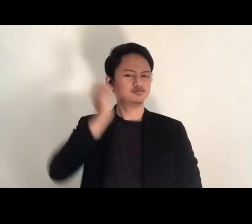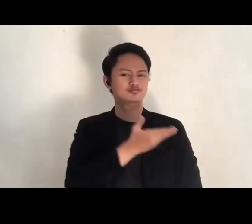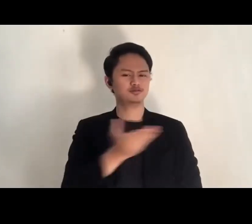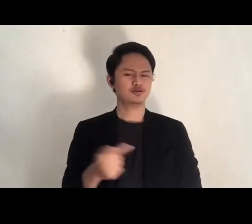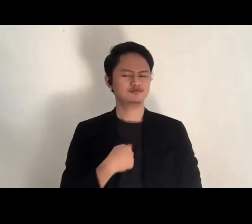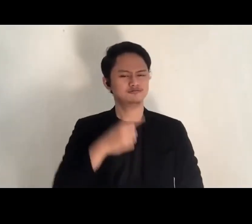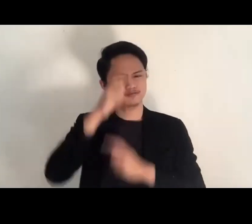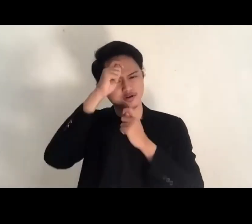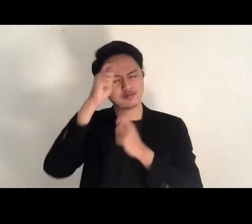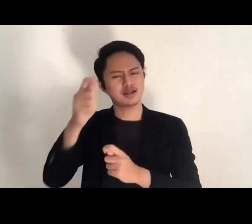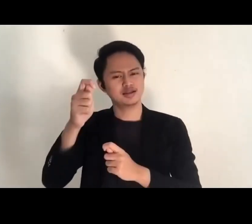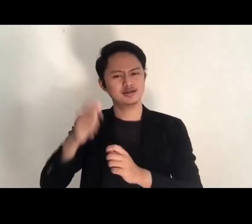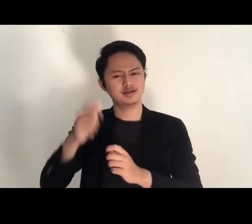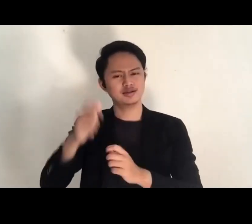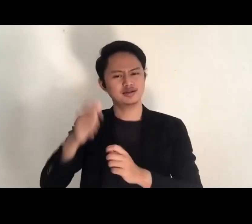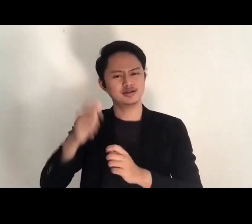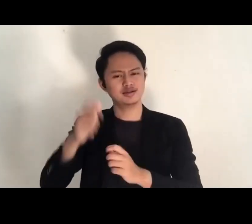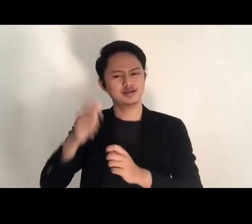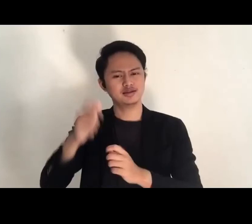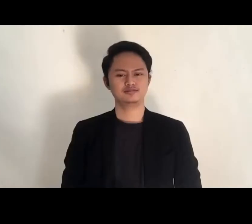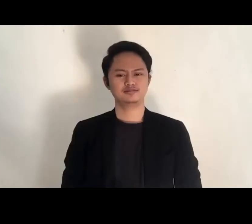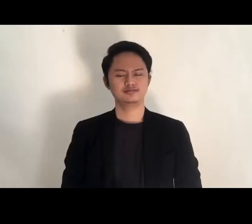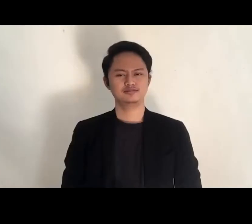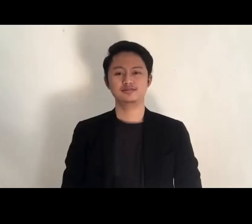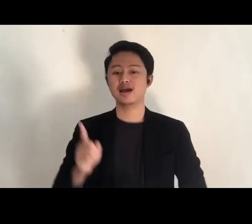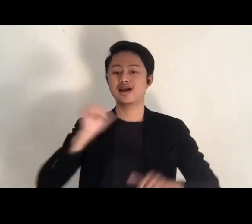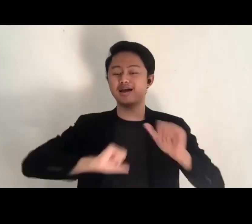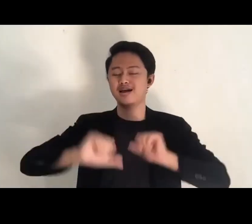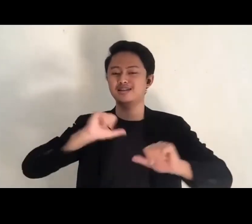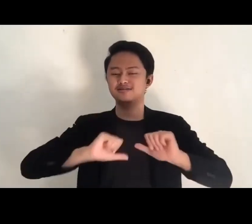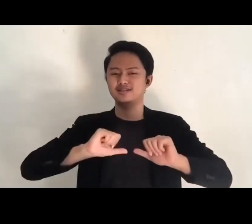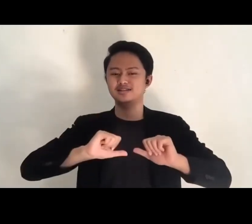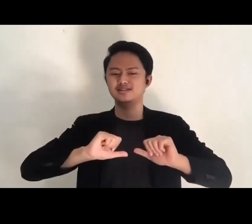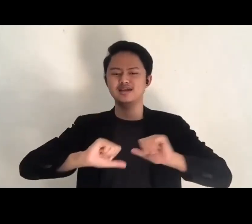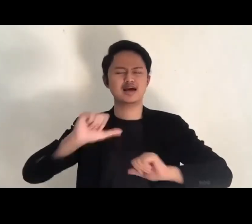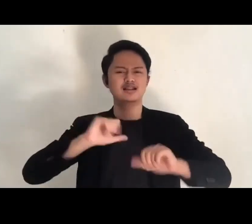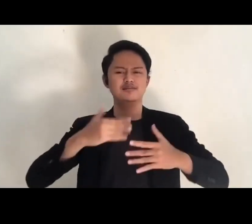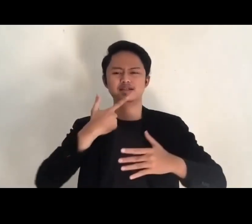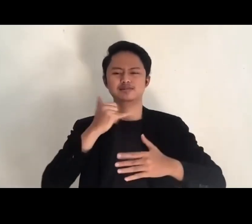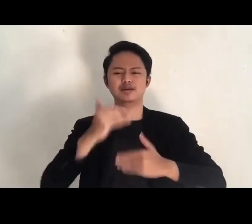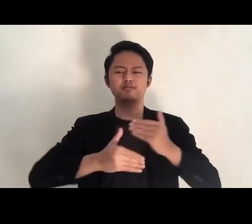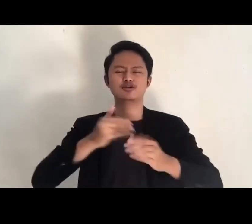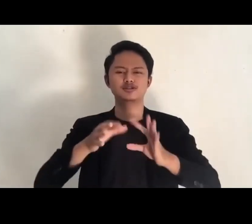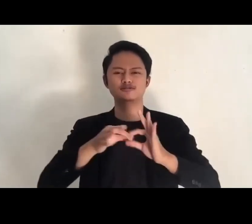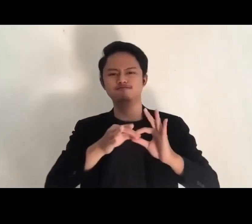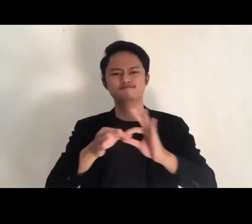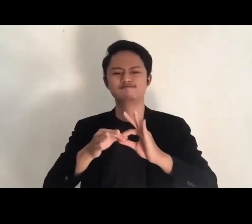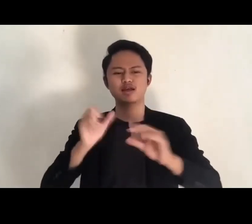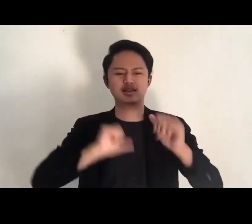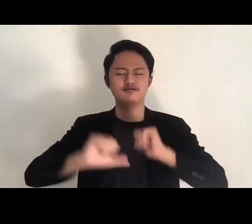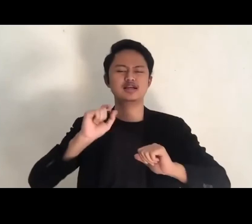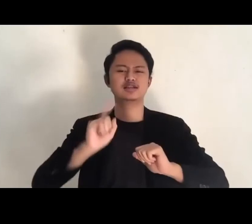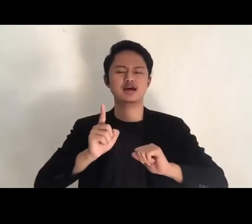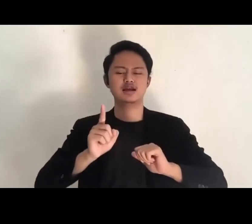ada juga kegiatan sebagai bagian kerjasama kami, dan ini justru